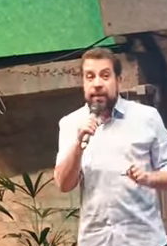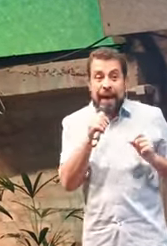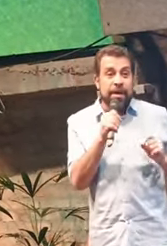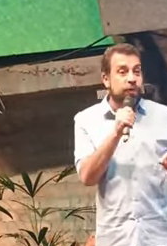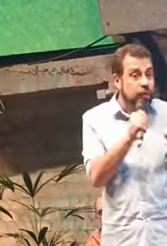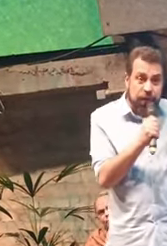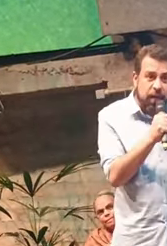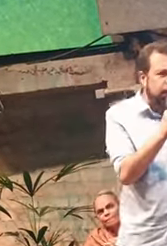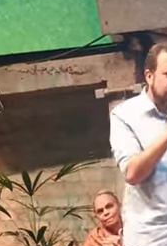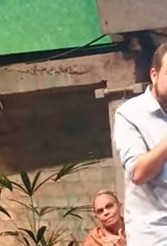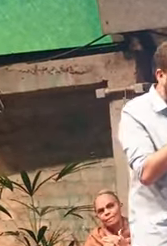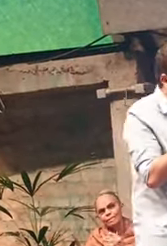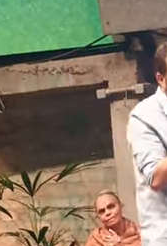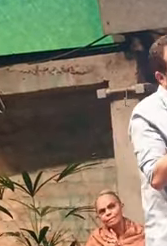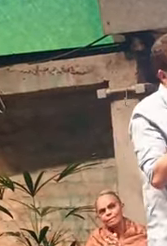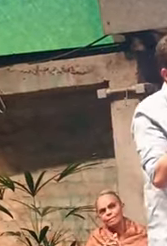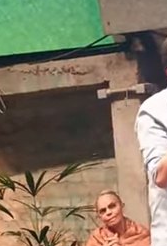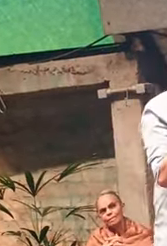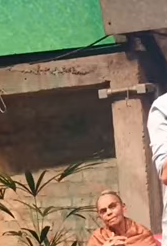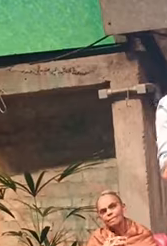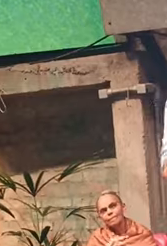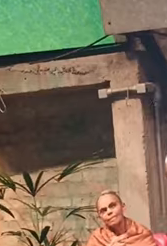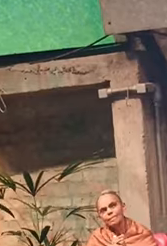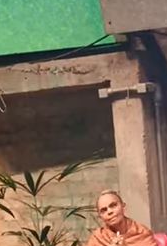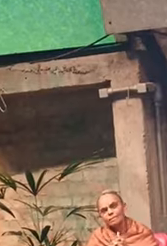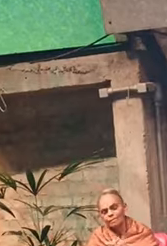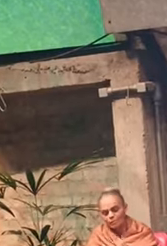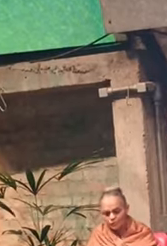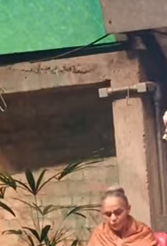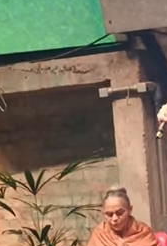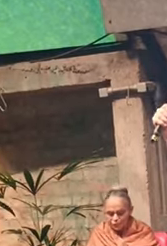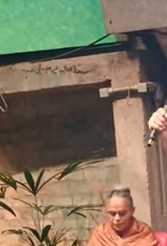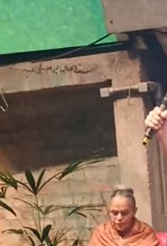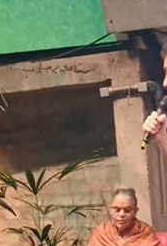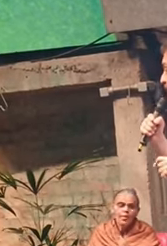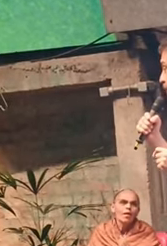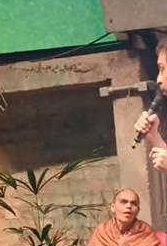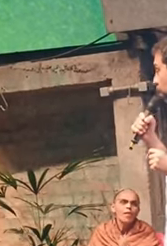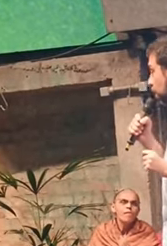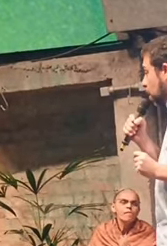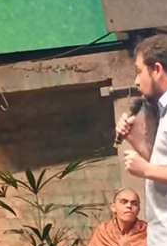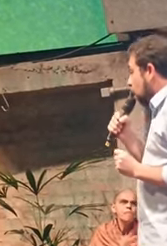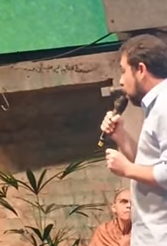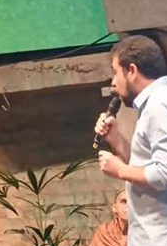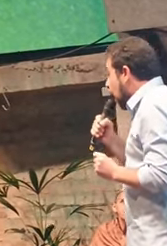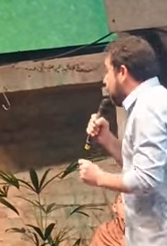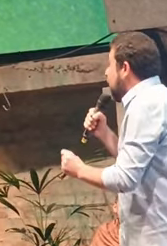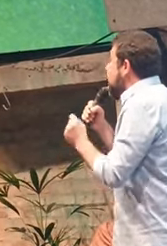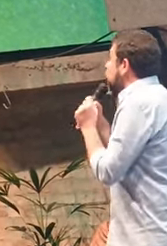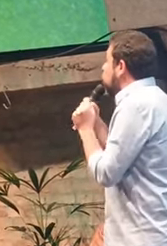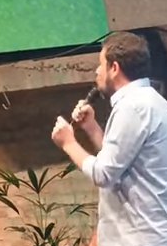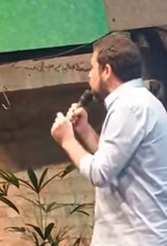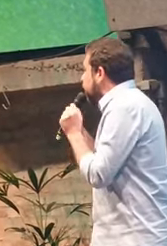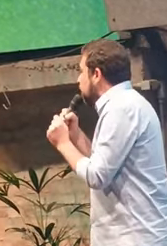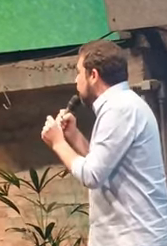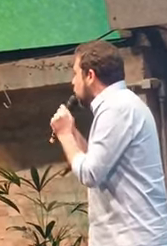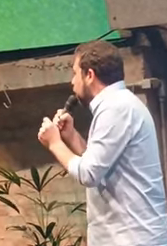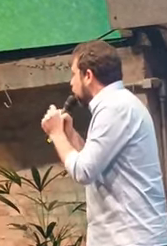aterros sanitários. Eu não sei se vocês sabem, mas em pleno 2024,